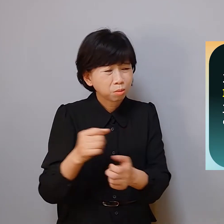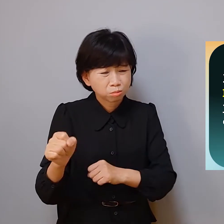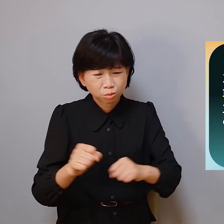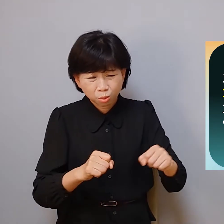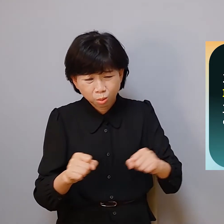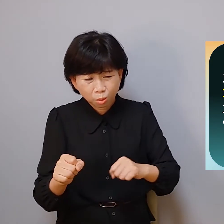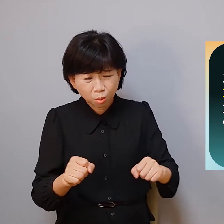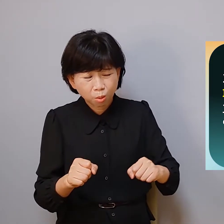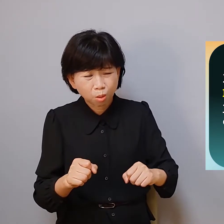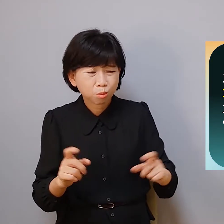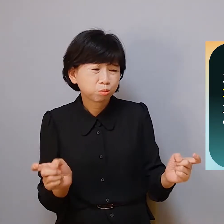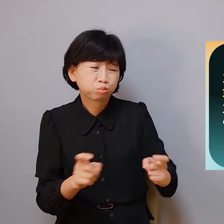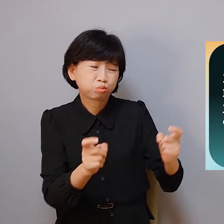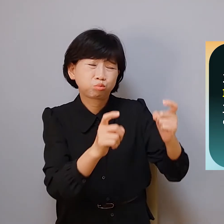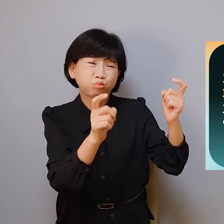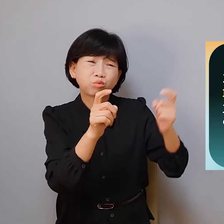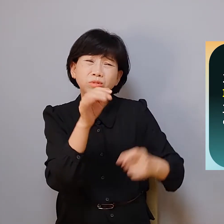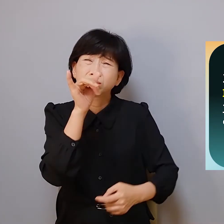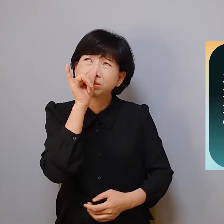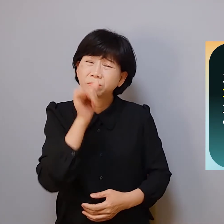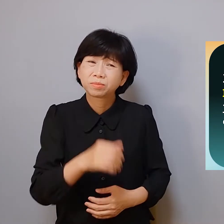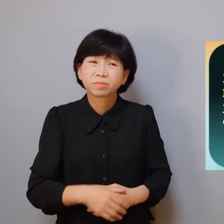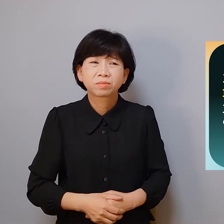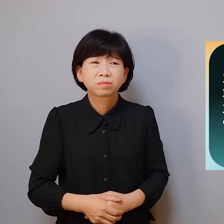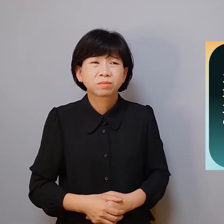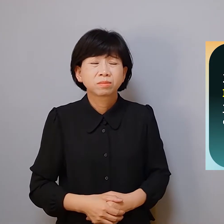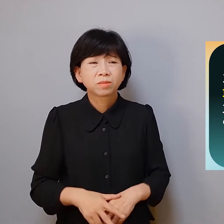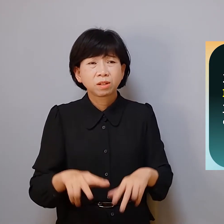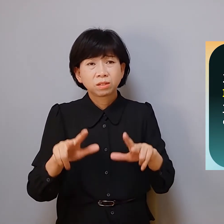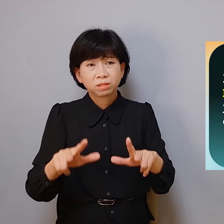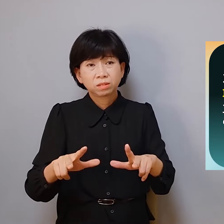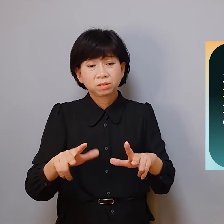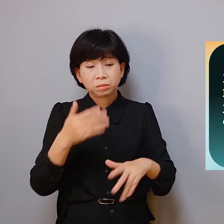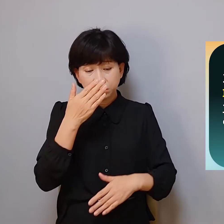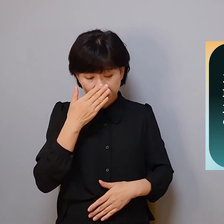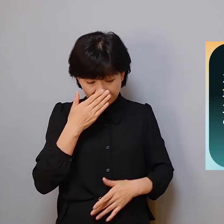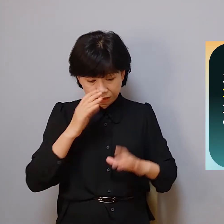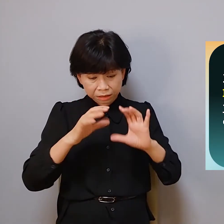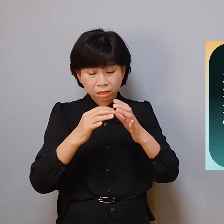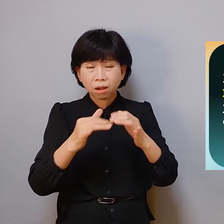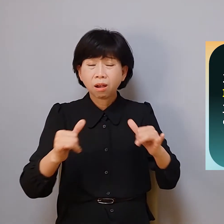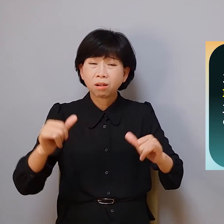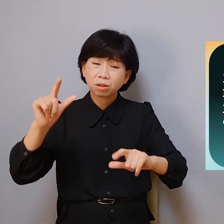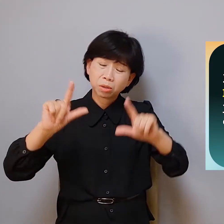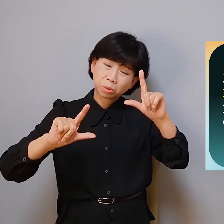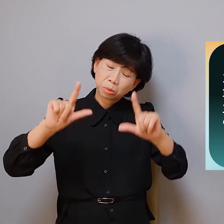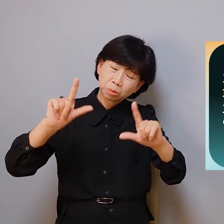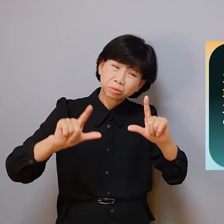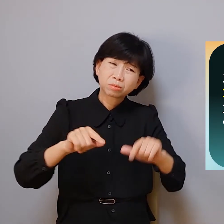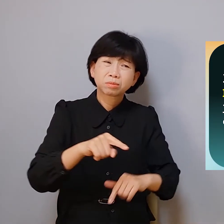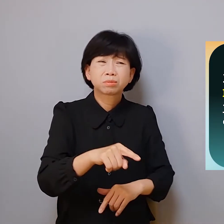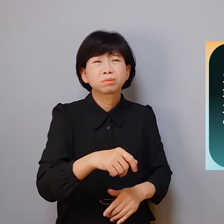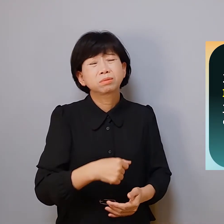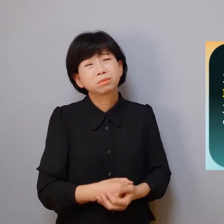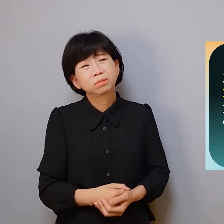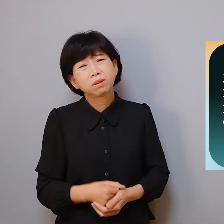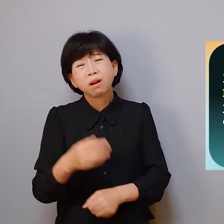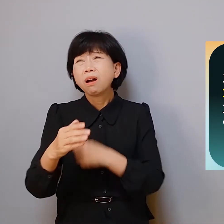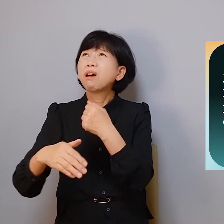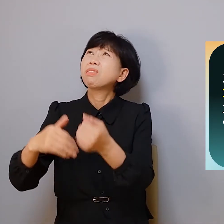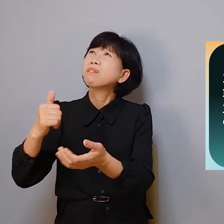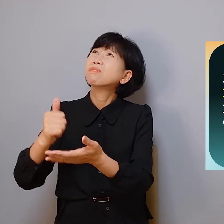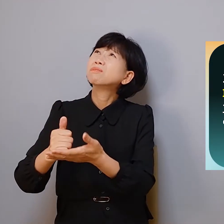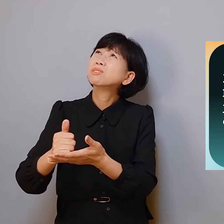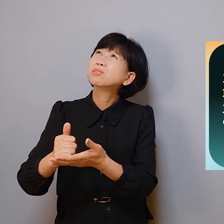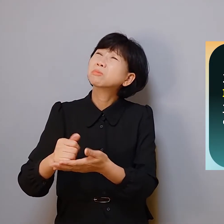있고 변론과 분쟁이 일어났나이다. 지금 이 나라의 현실이 이 지경까지 추락했는데